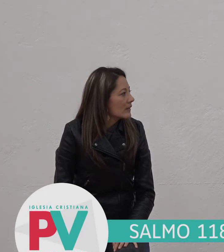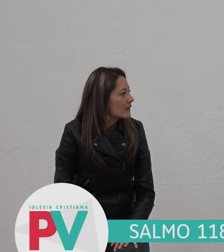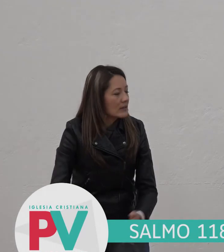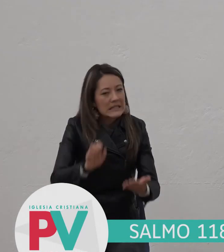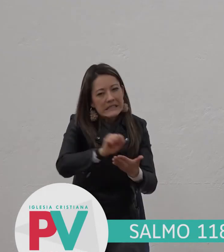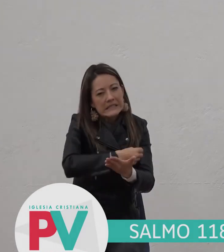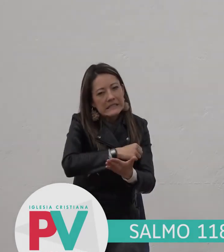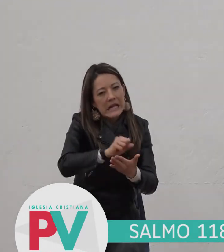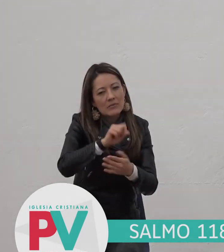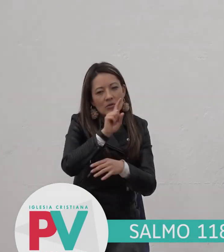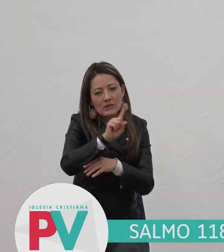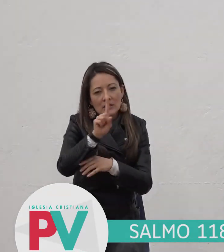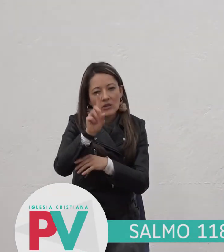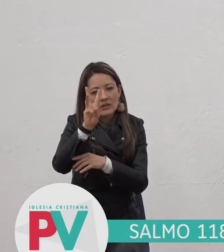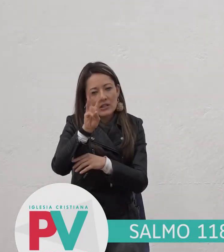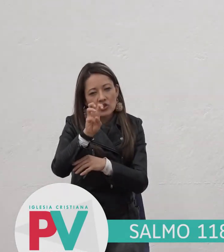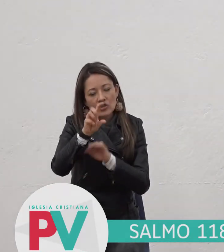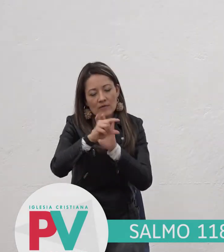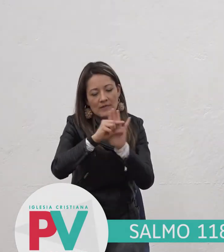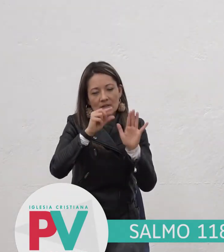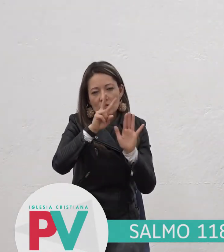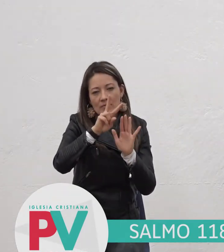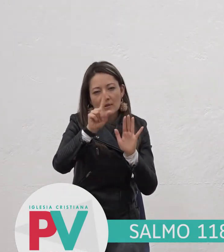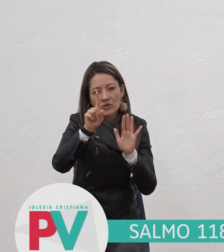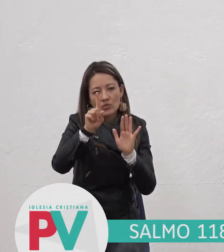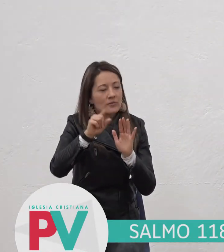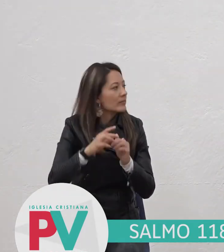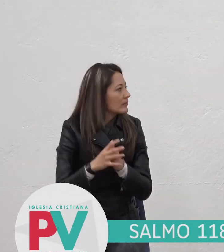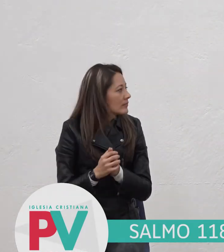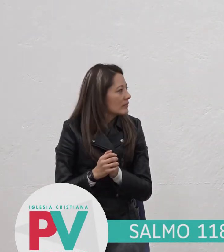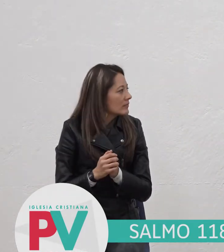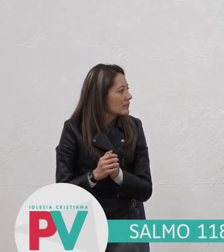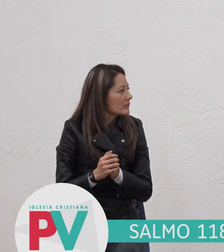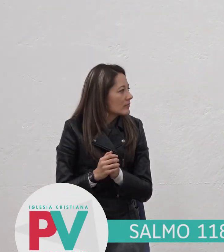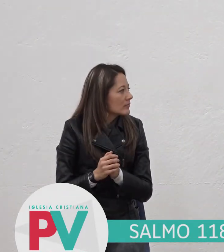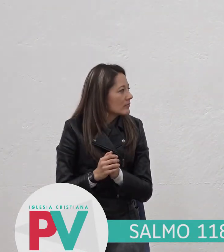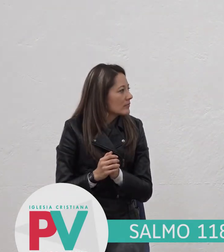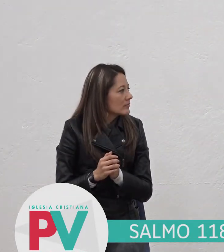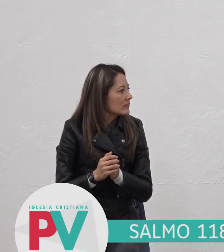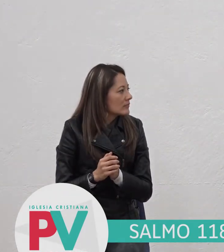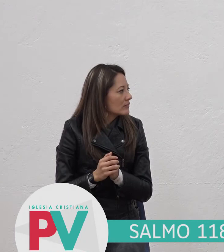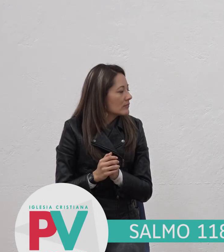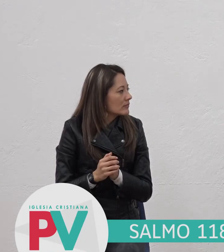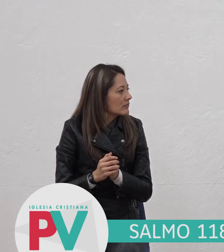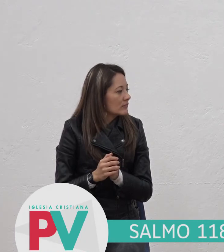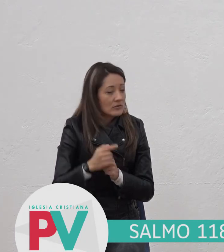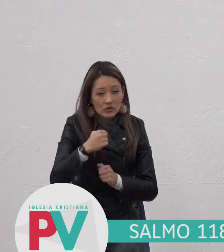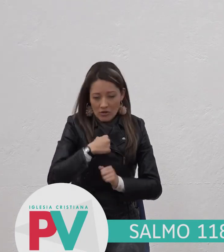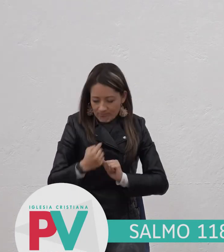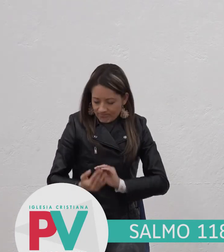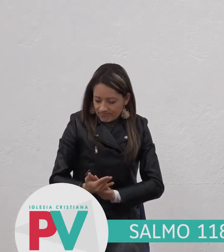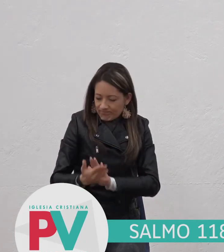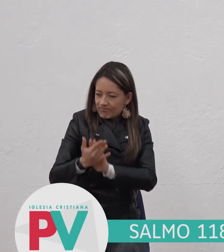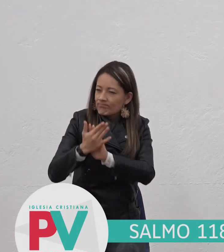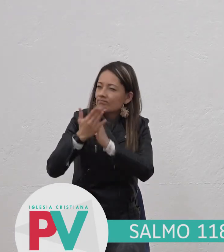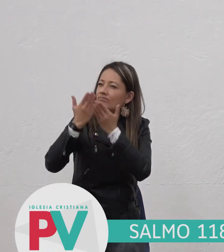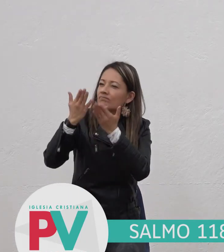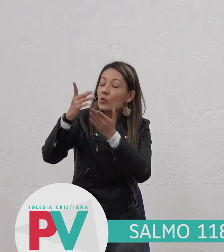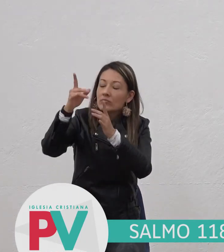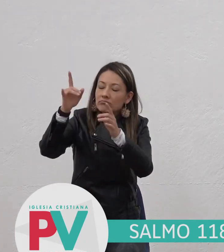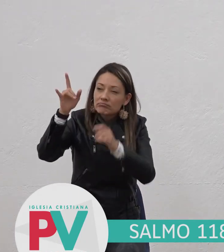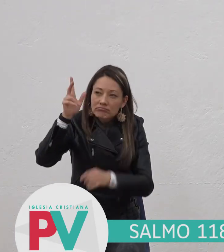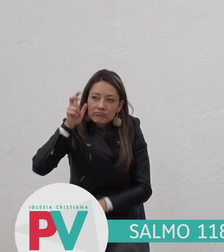El Salmo 118, desde el versículo 21. Y dice, te alabaré porque me has